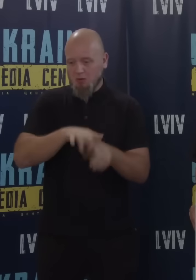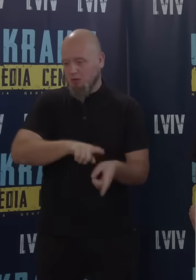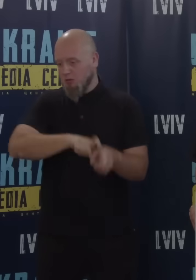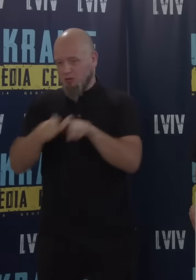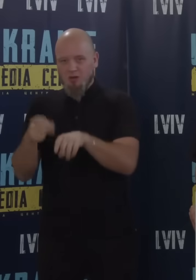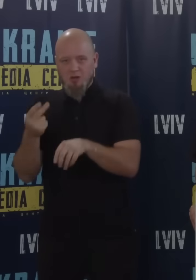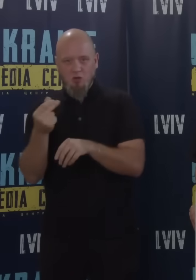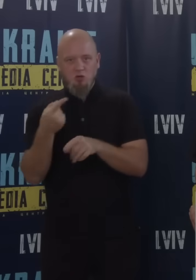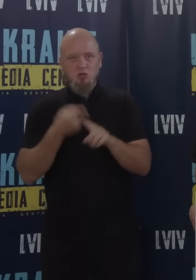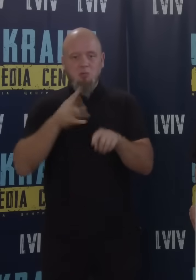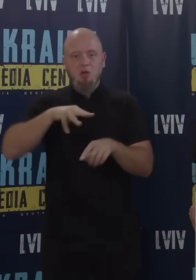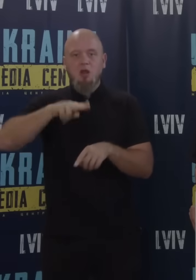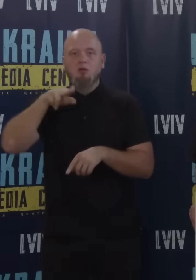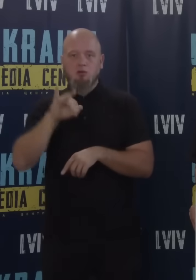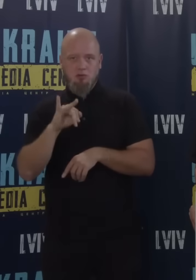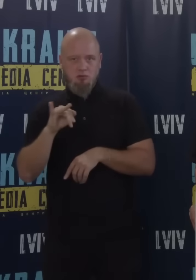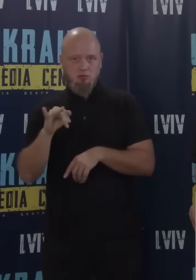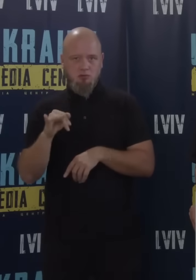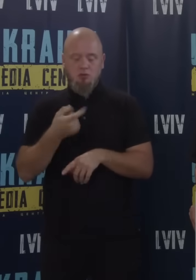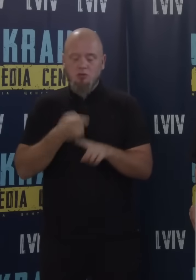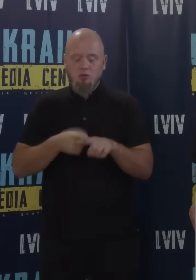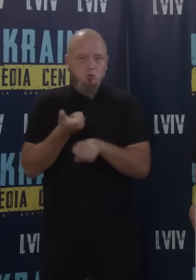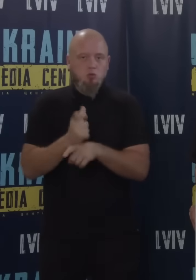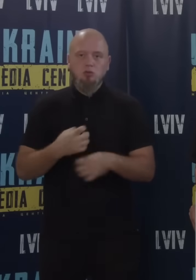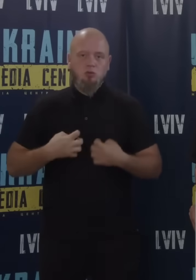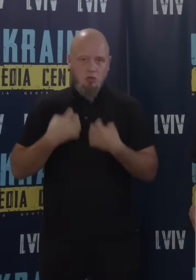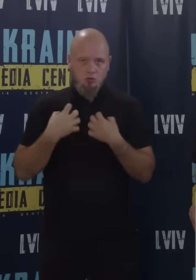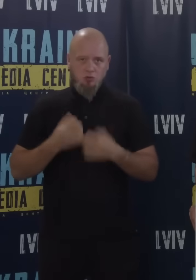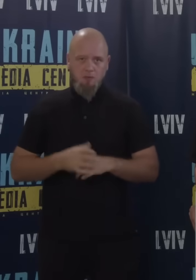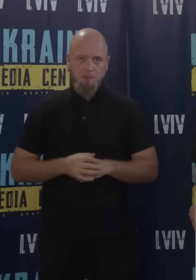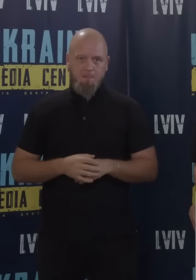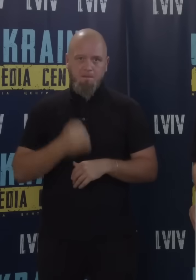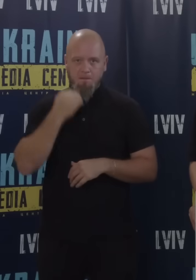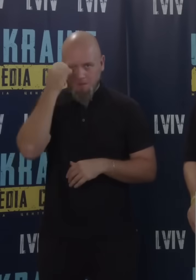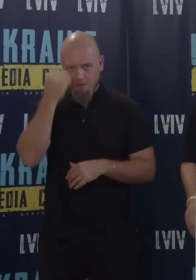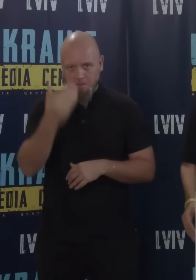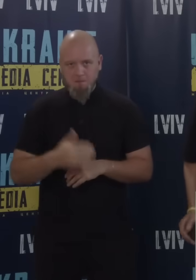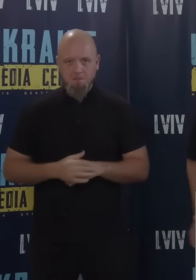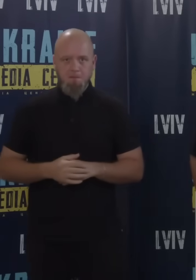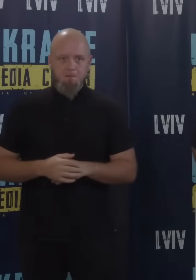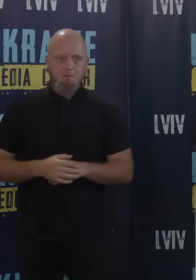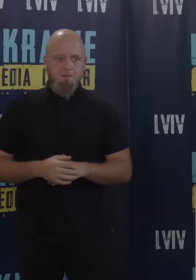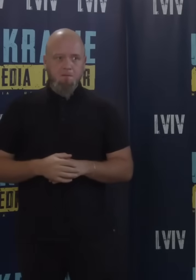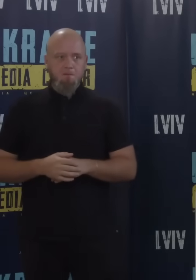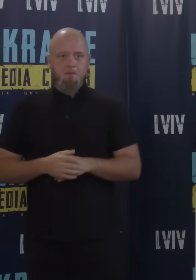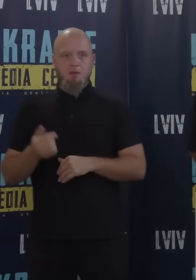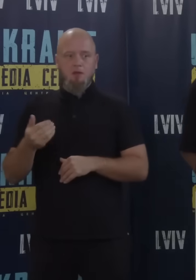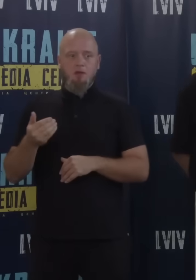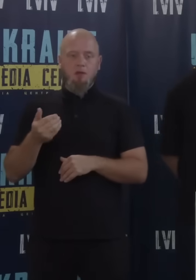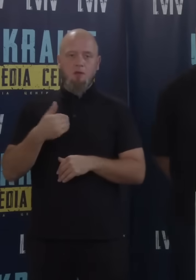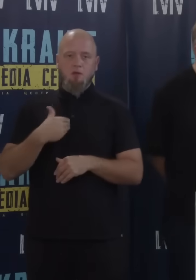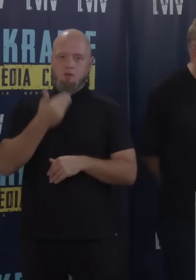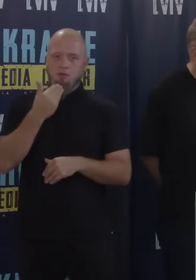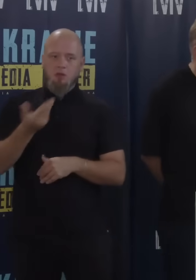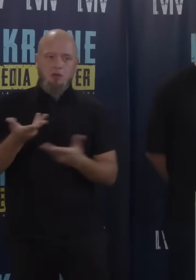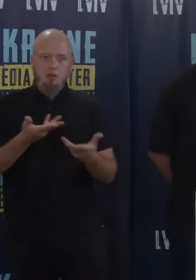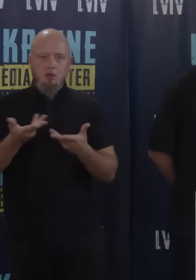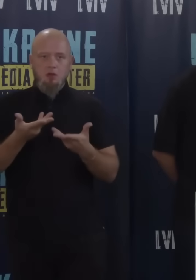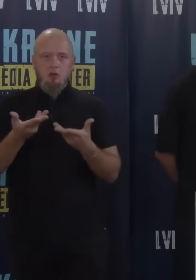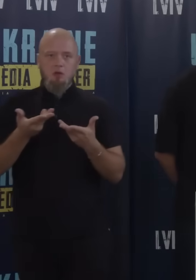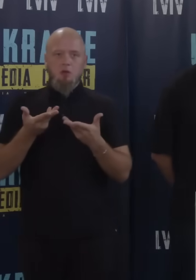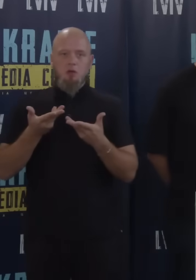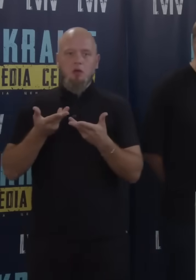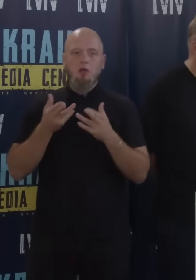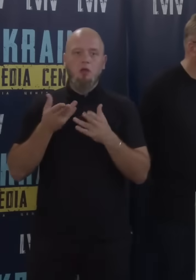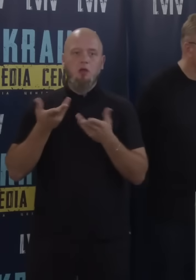живі гроші, це і мільйони, це і мільярди. Це дуже страшно. Дякую. Я хотів би запитати, як область буде